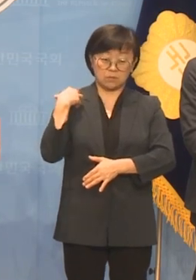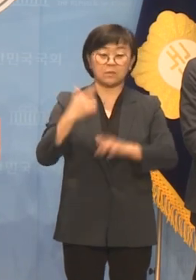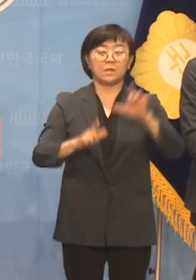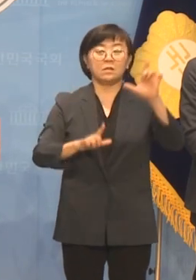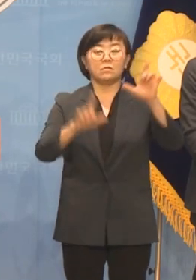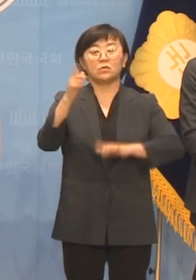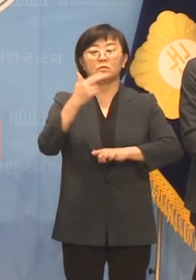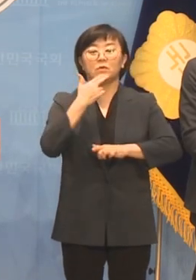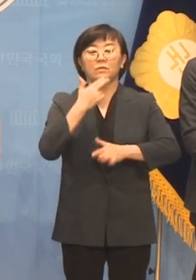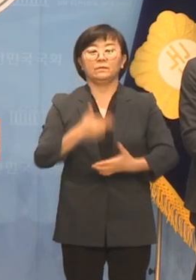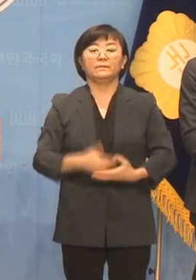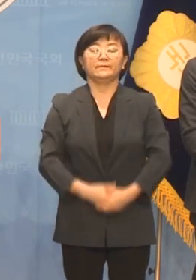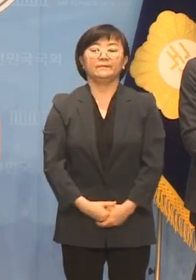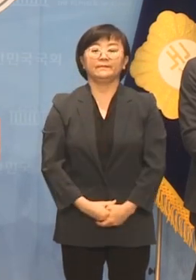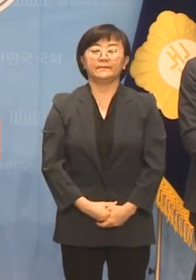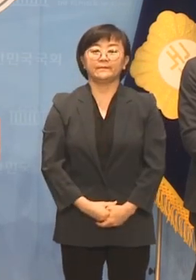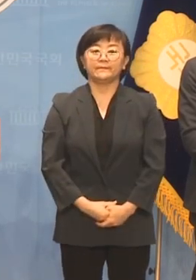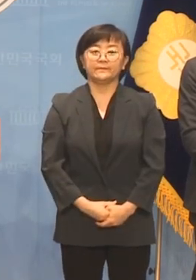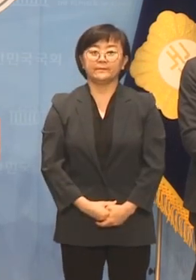않고 있습니다.